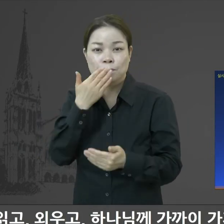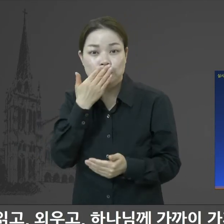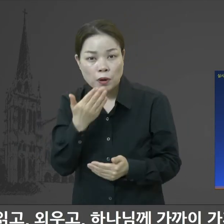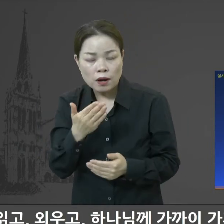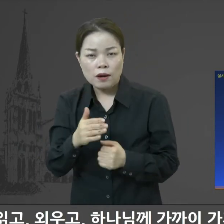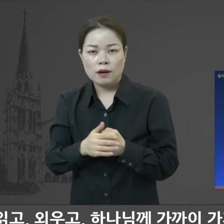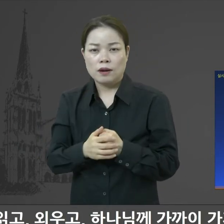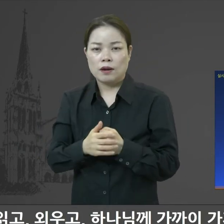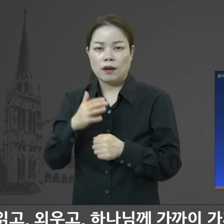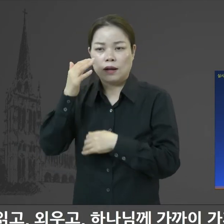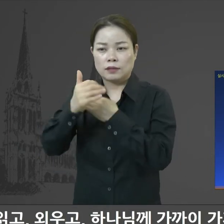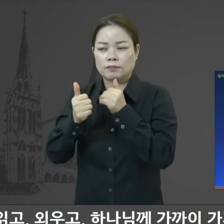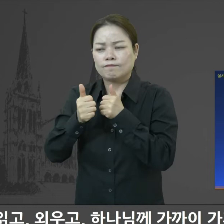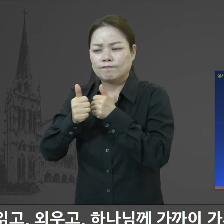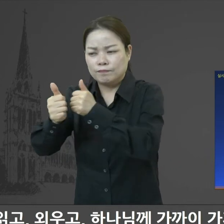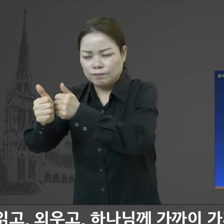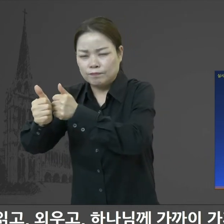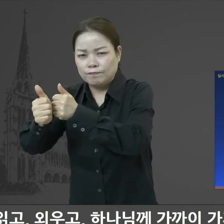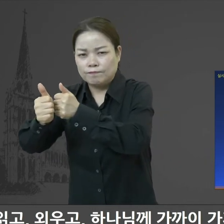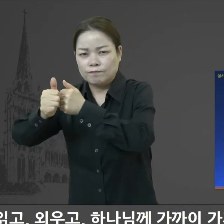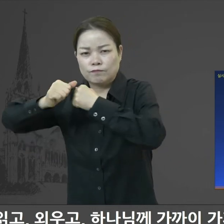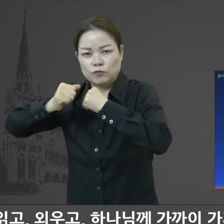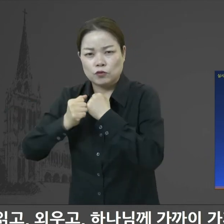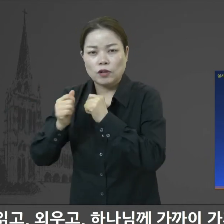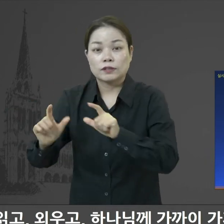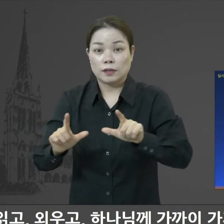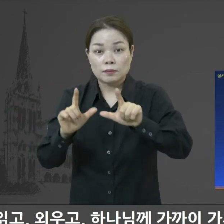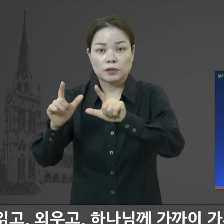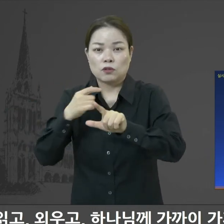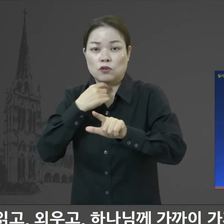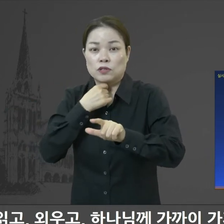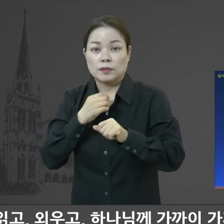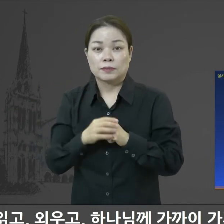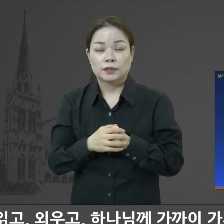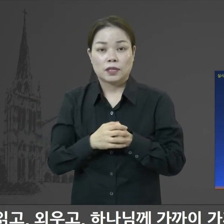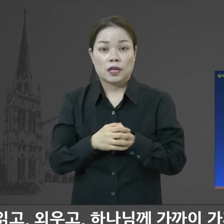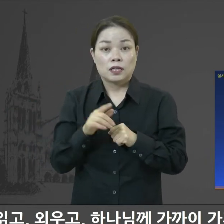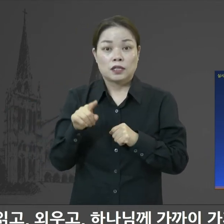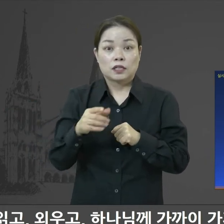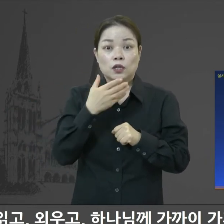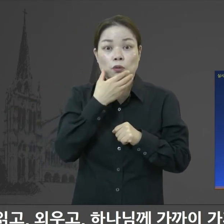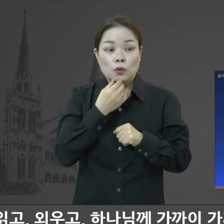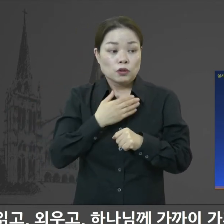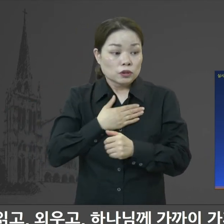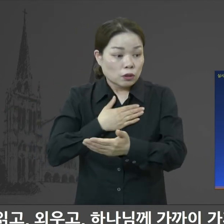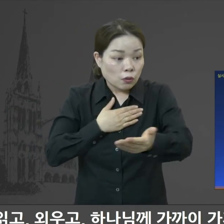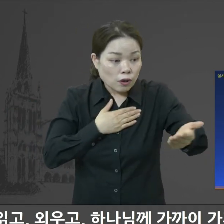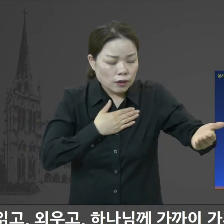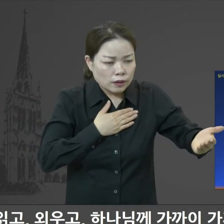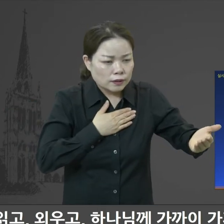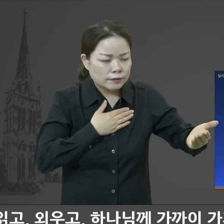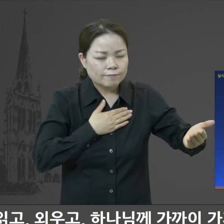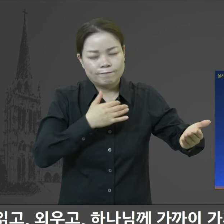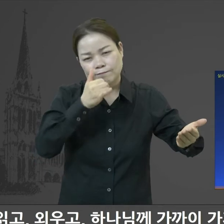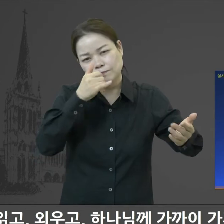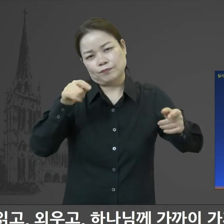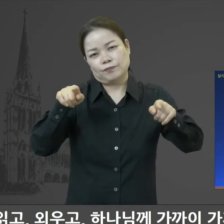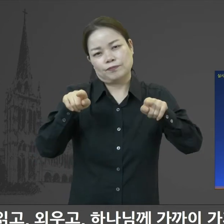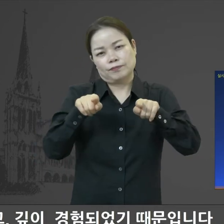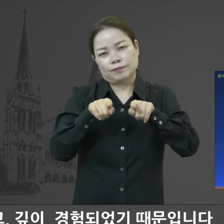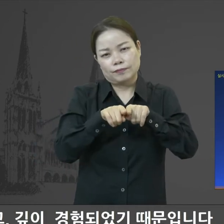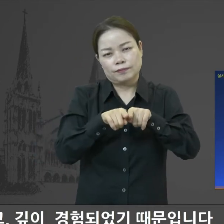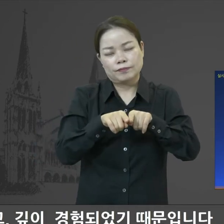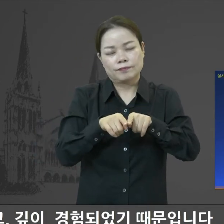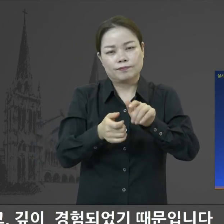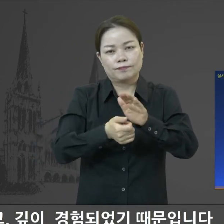어떻게 안 따라갈 수가 있겠습니까? 사랑하는 여러분, 오늘 이 복이 저와 여러분에게 임하기를 간절히